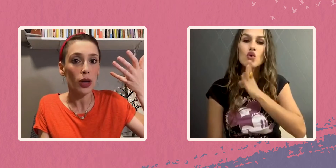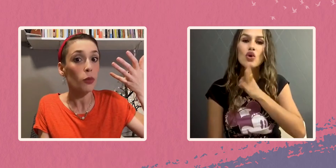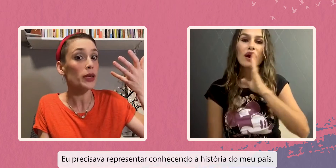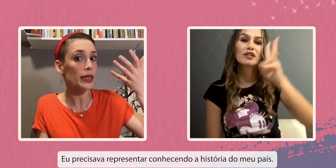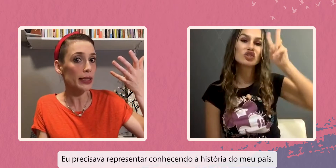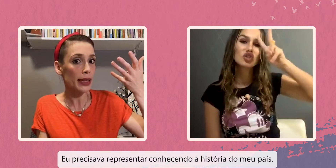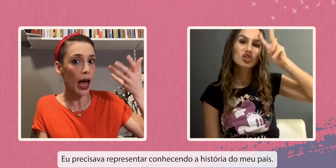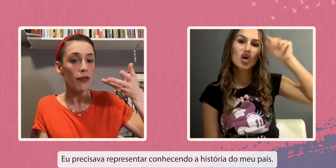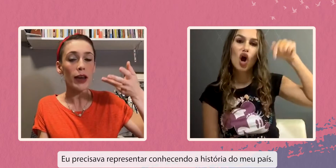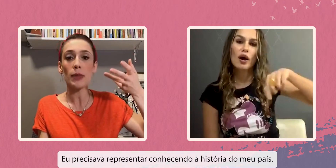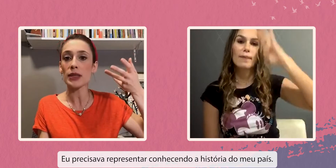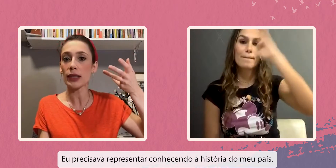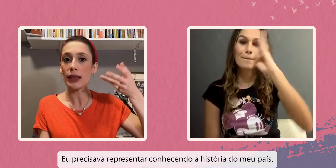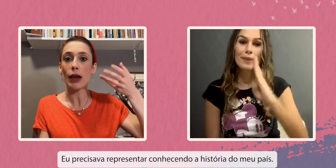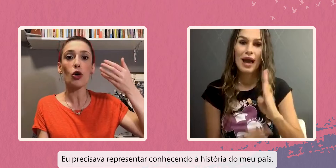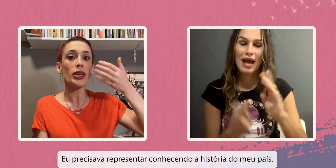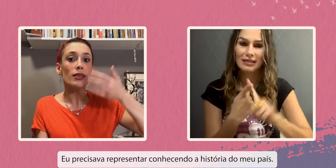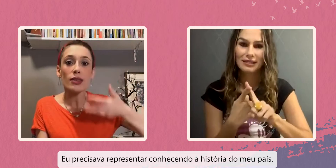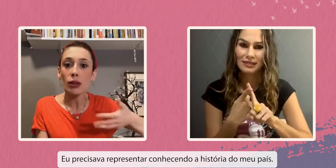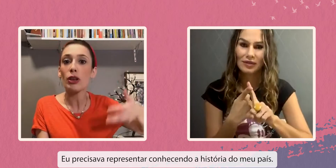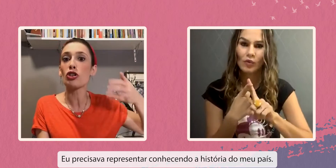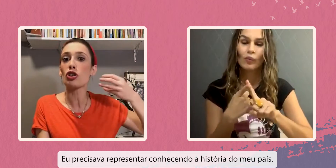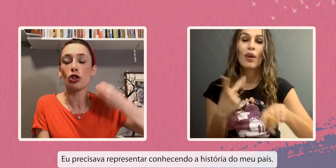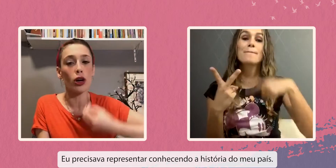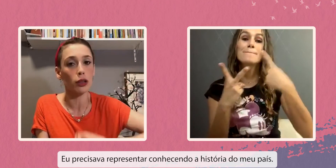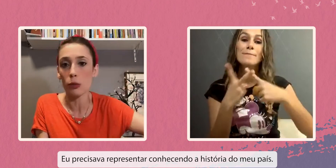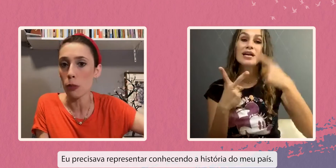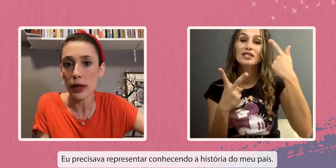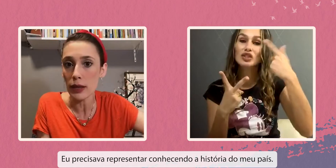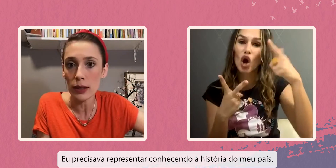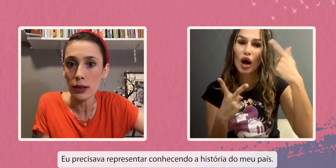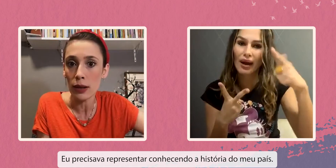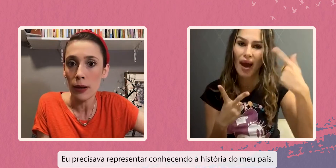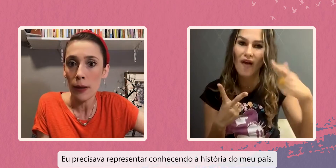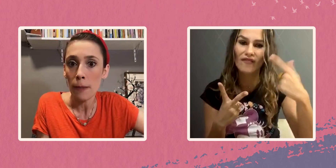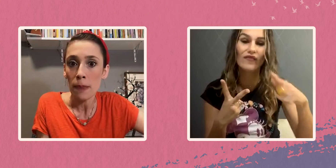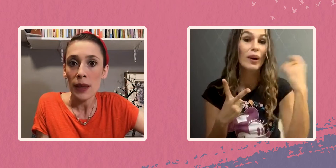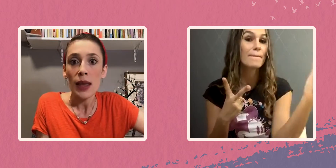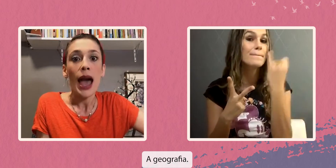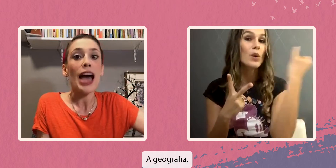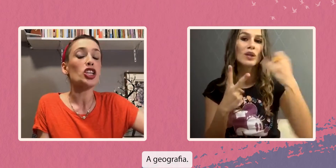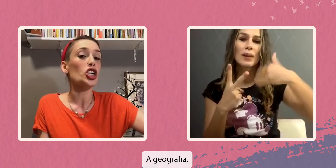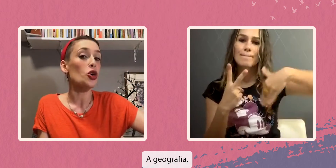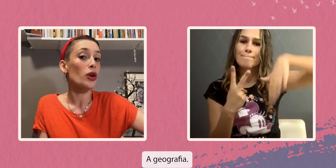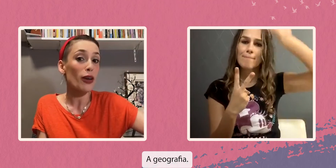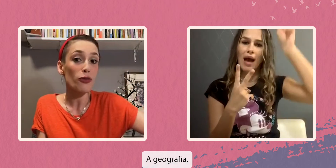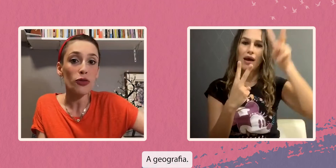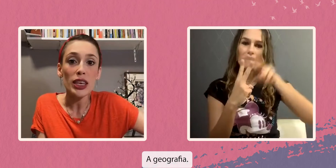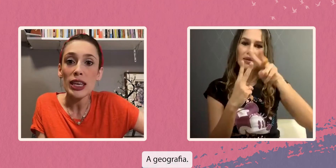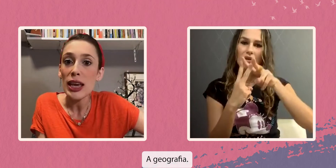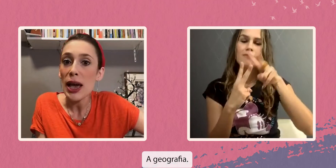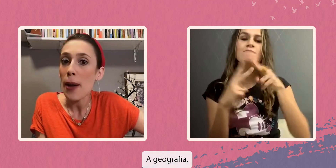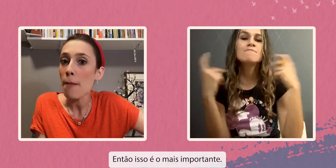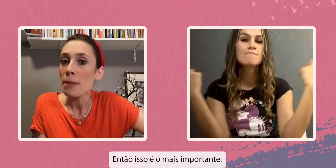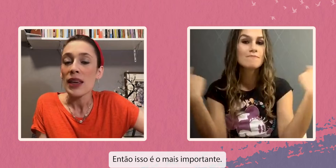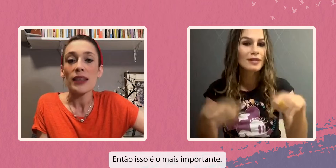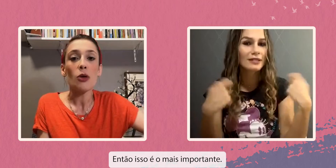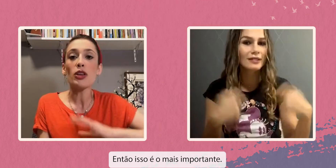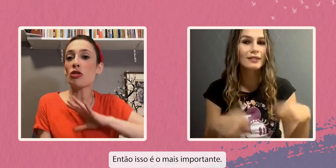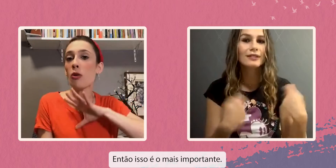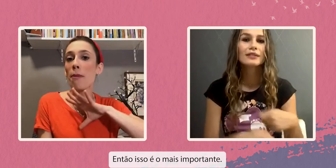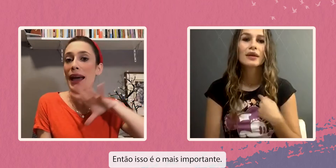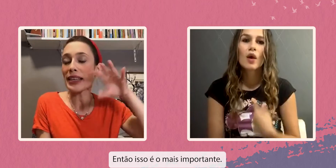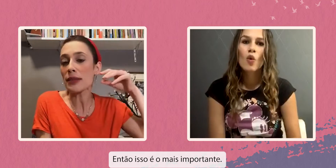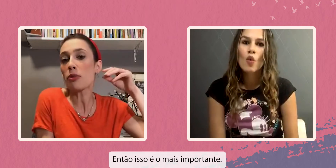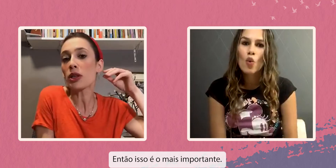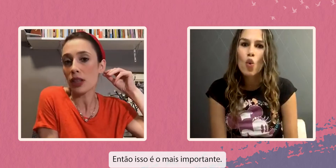Brasil? Eu precisava representar conhecendo a história do Brasil, a geografia. Então,